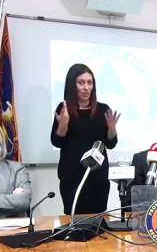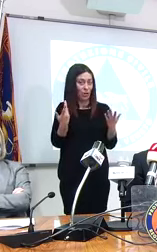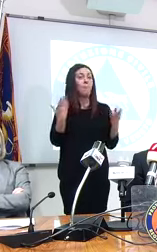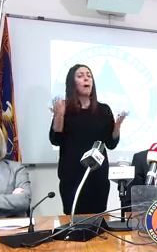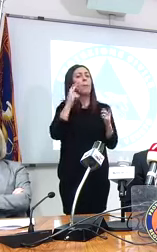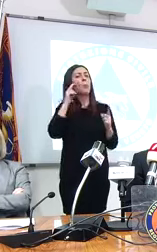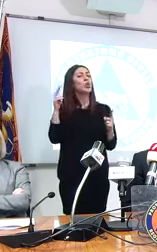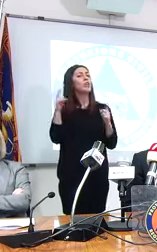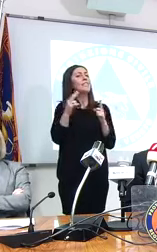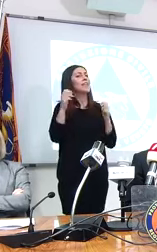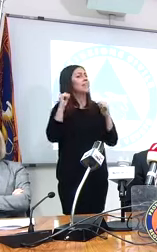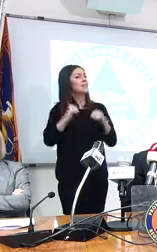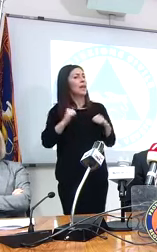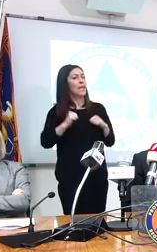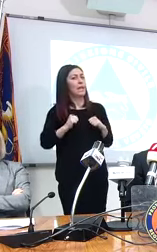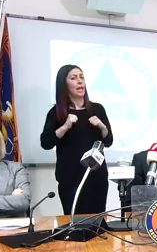sanitario